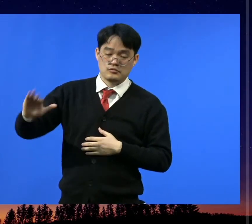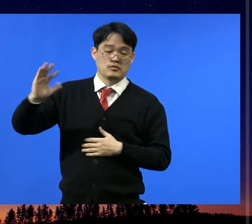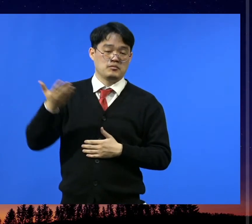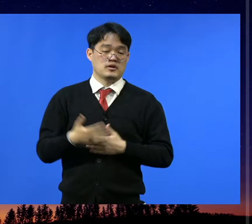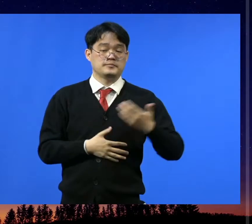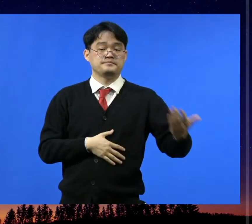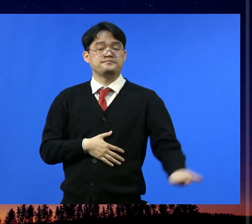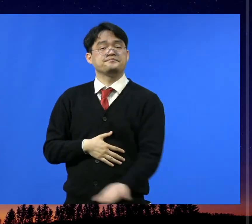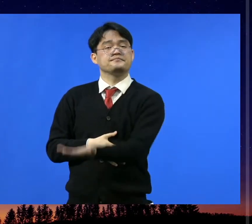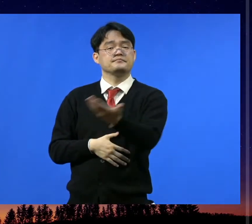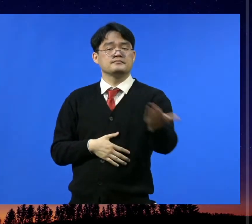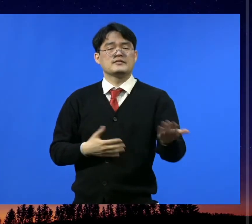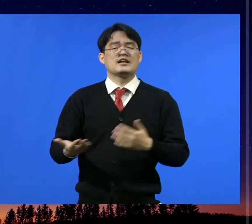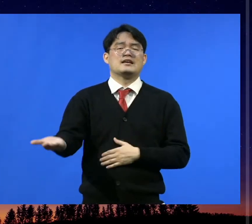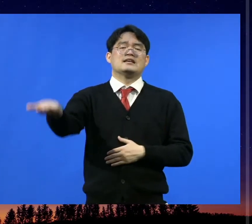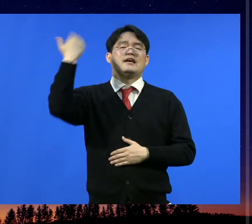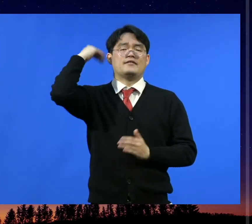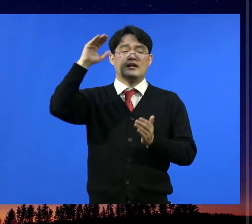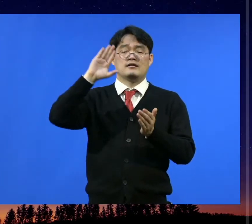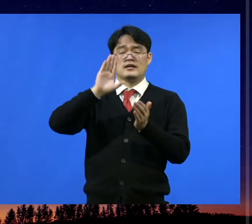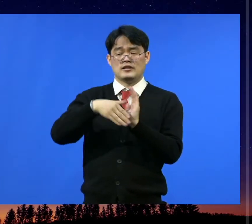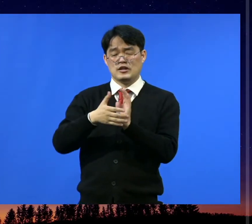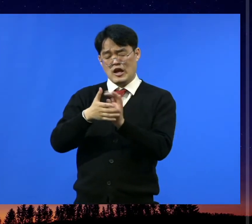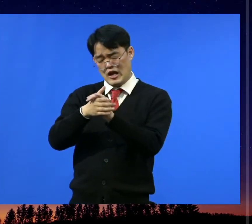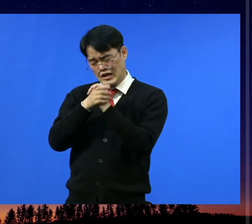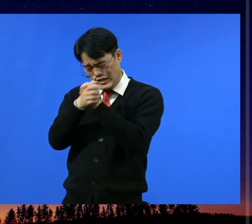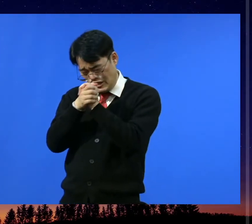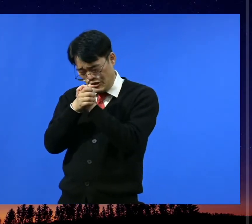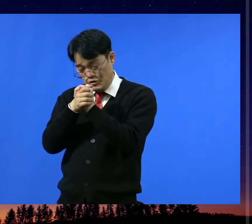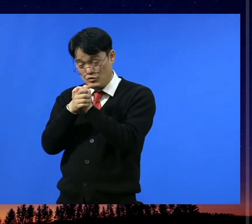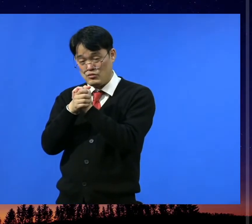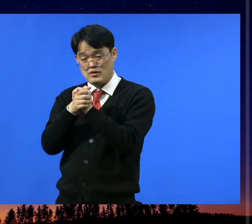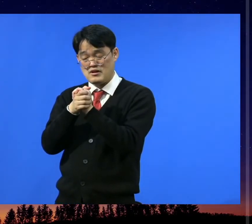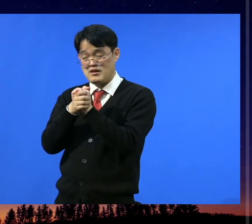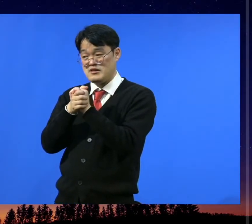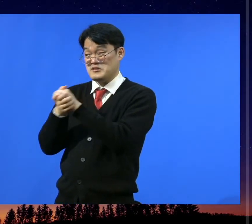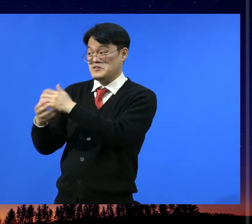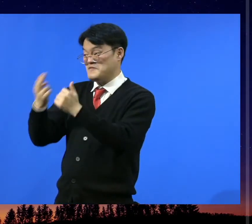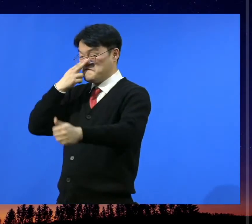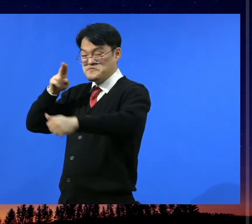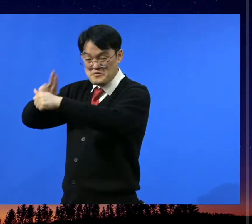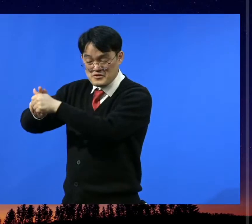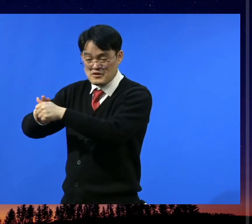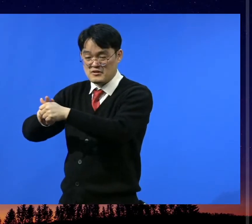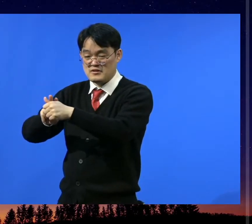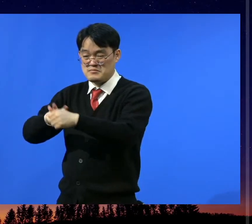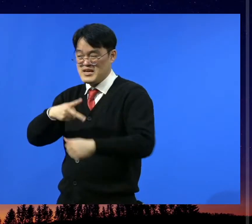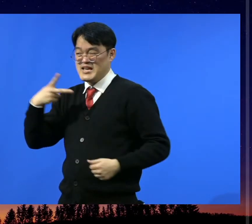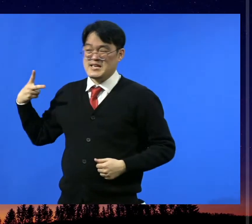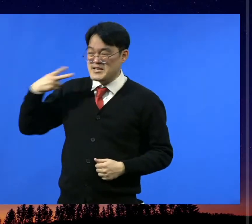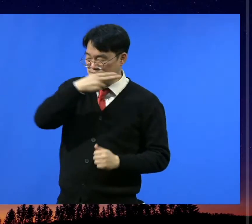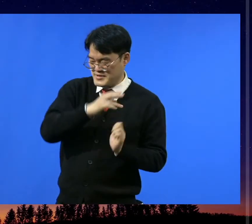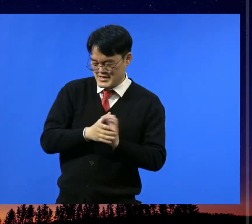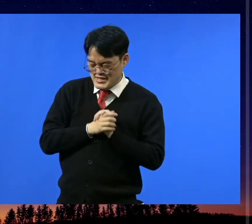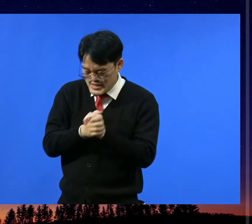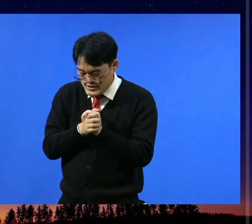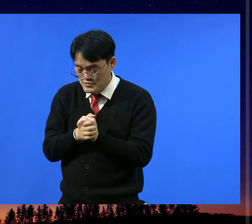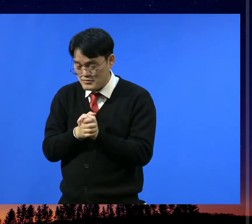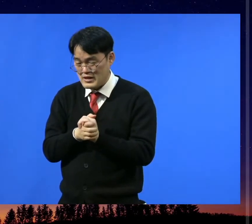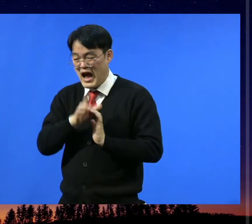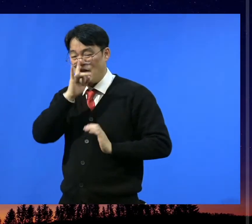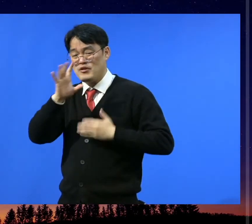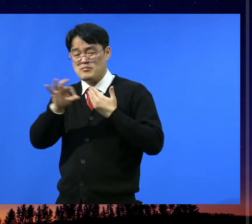여러분, 옛날에는 기도로 승부를 걸었으면 한국교회는 웬만하면 그냥 금식했어요. 금식기도. 그리고 안 되면 막